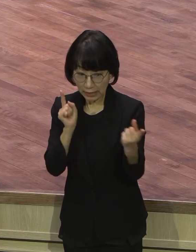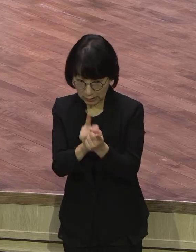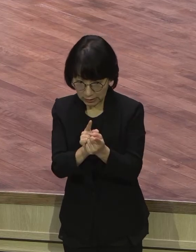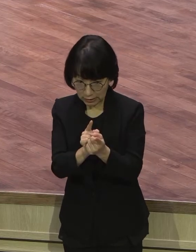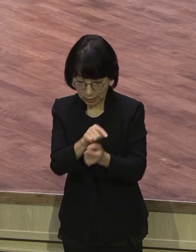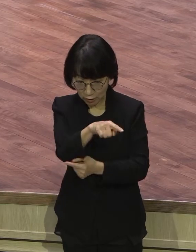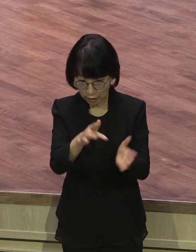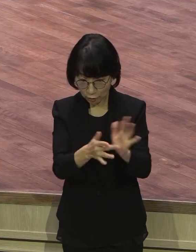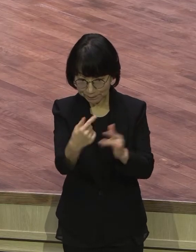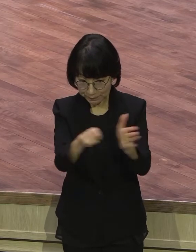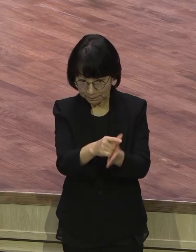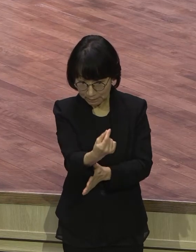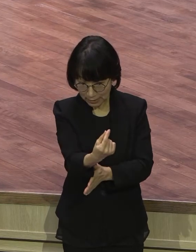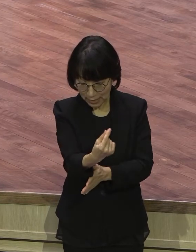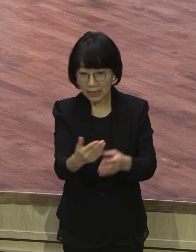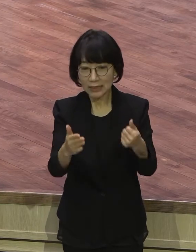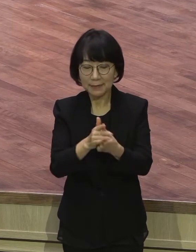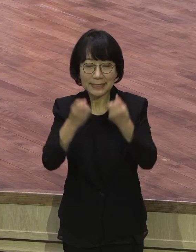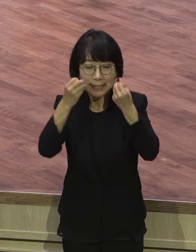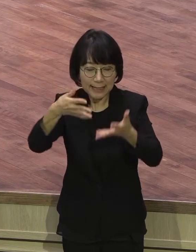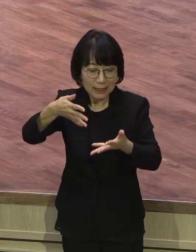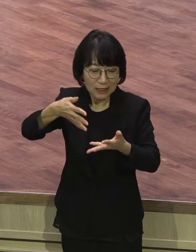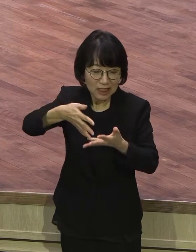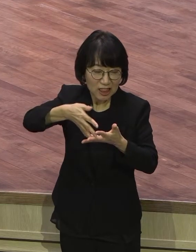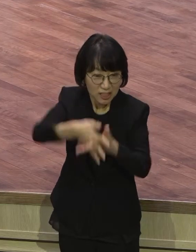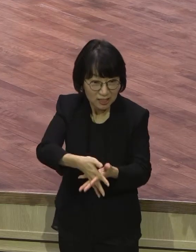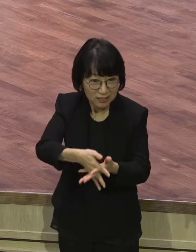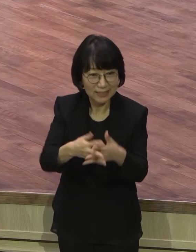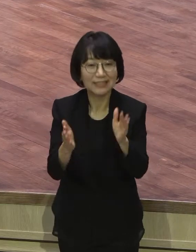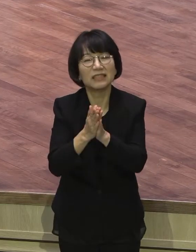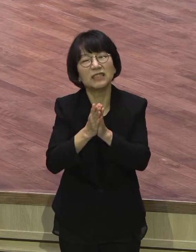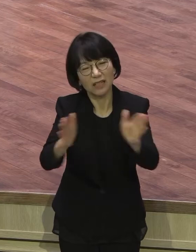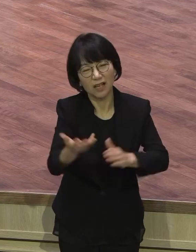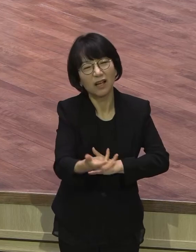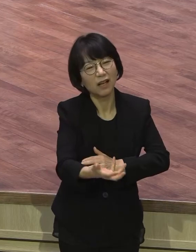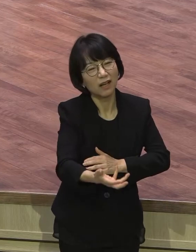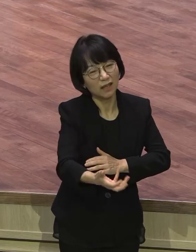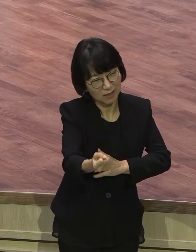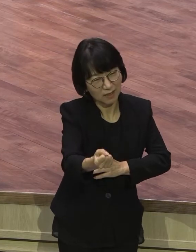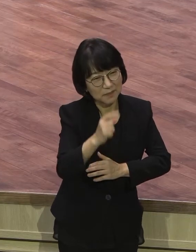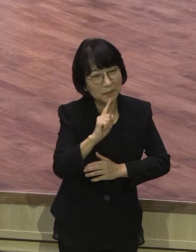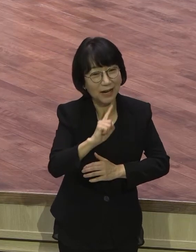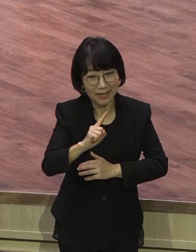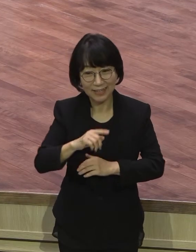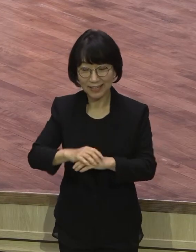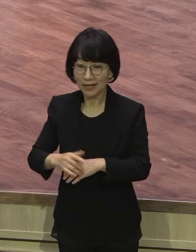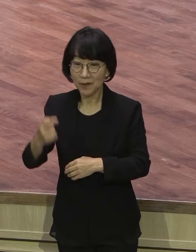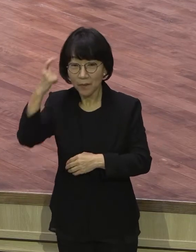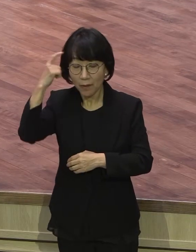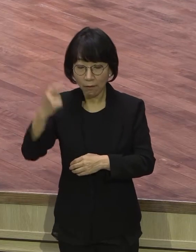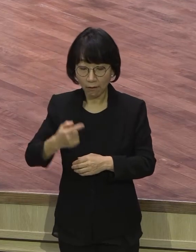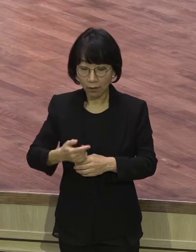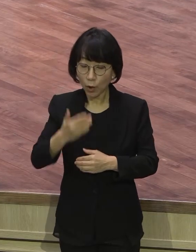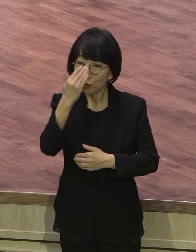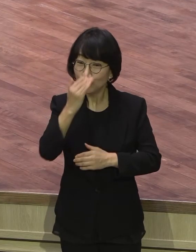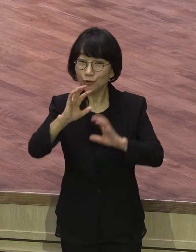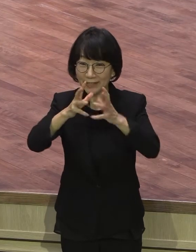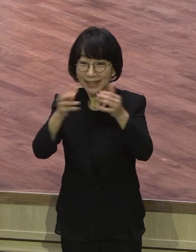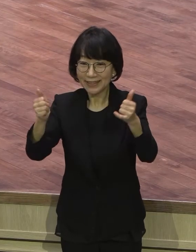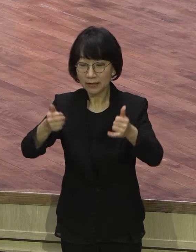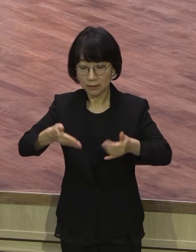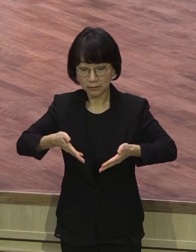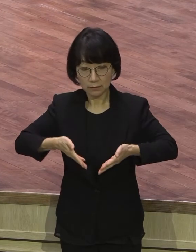믿게 되었으니까 세트를 갖추라. 세트를 갖추라. 왜냐? 유대인으로 이제 태어났잖아요.